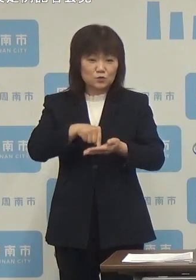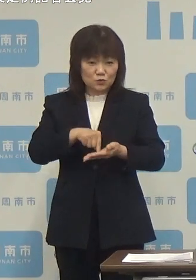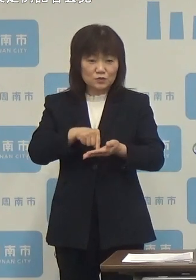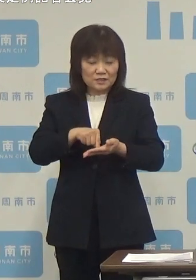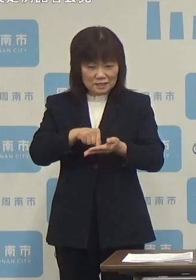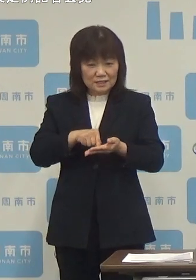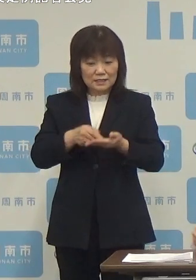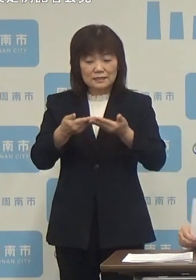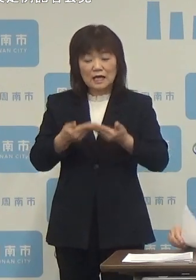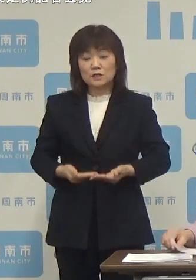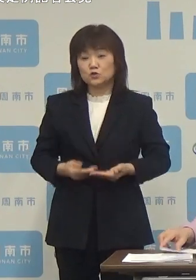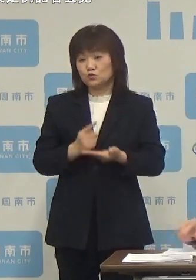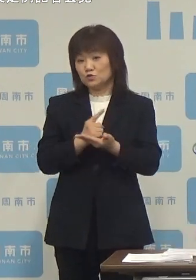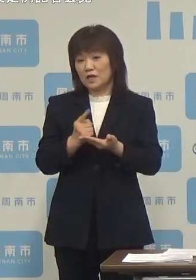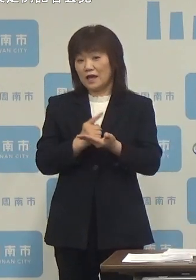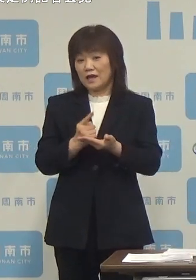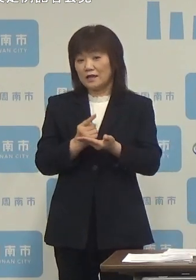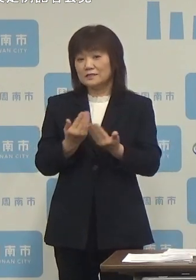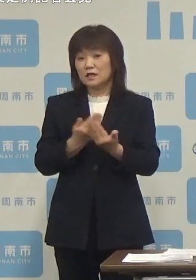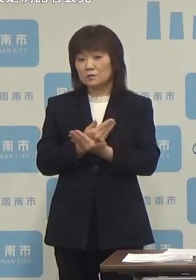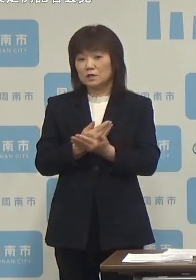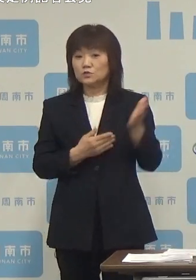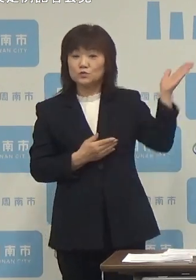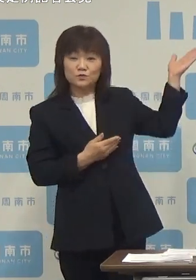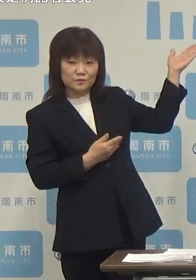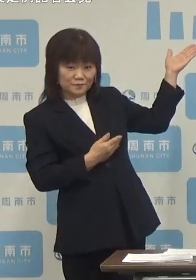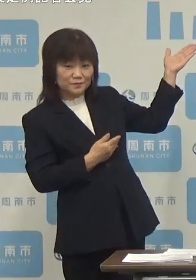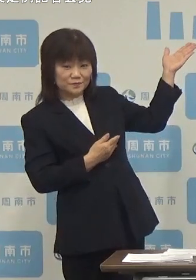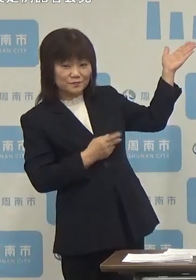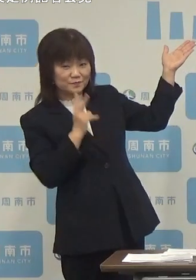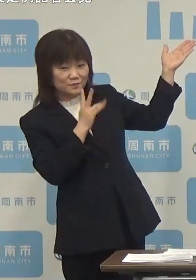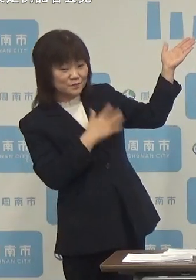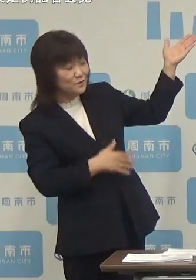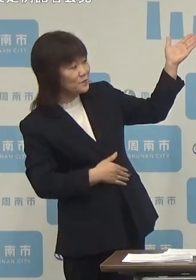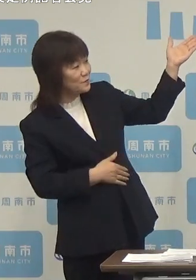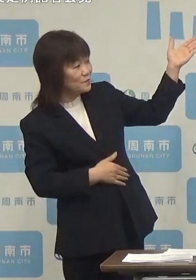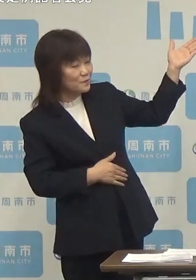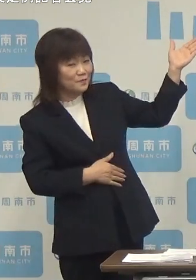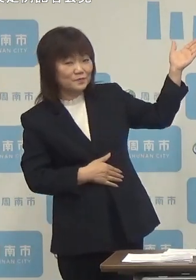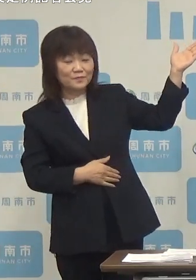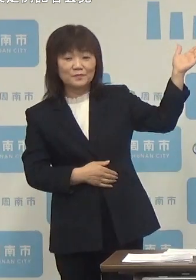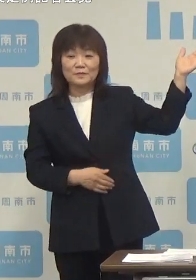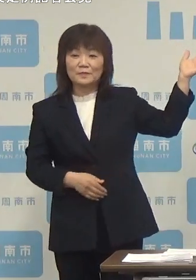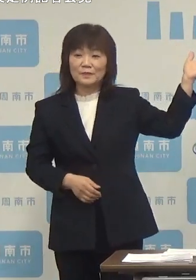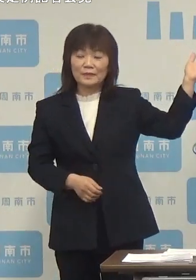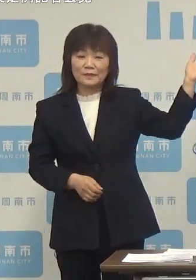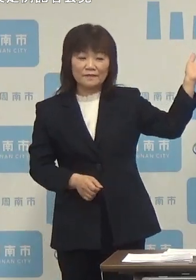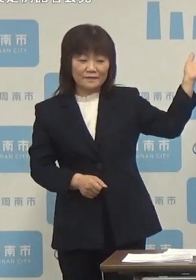使いやすいものとなります。まずこのモニターをご覧いただきますでしょうか。